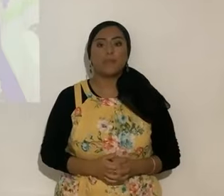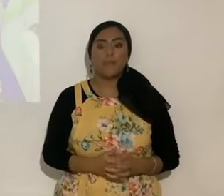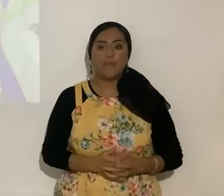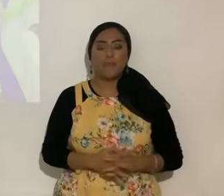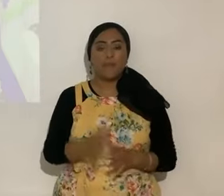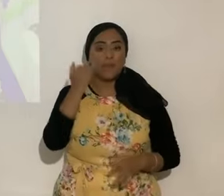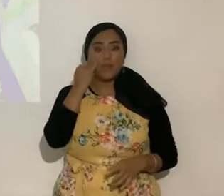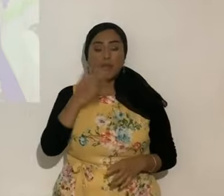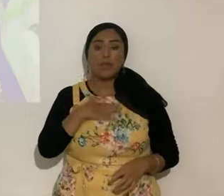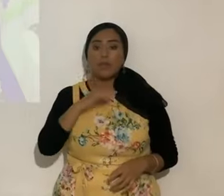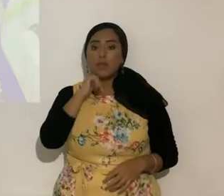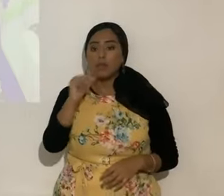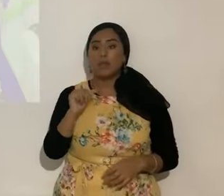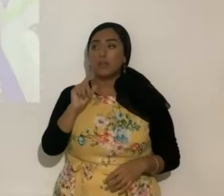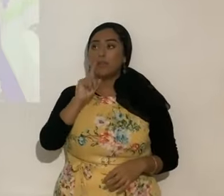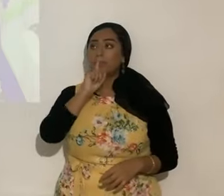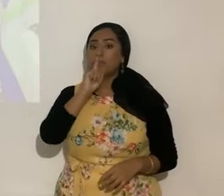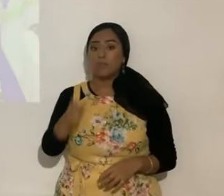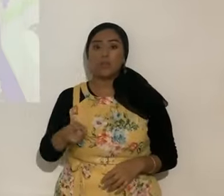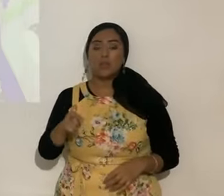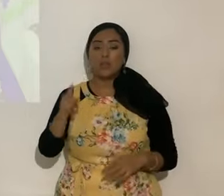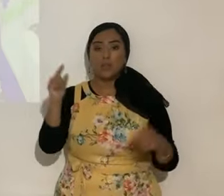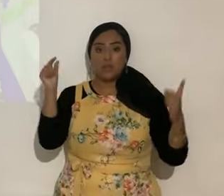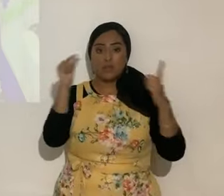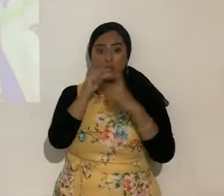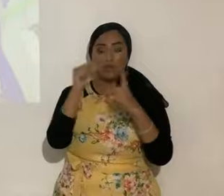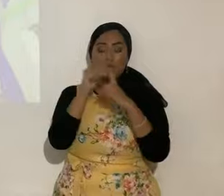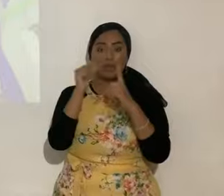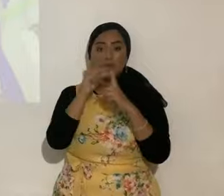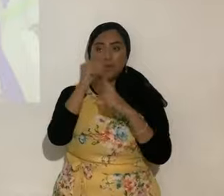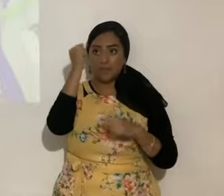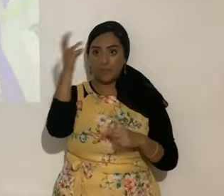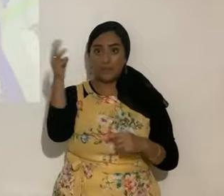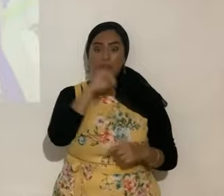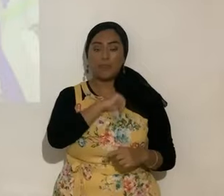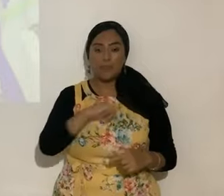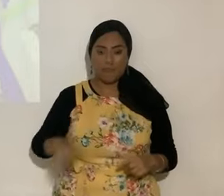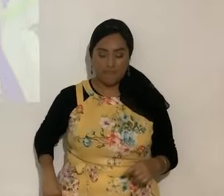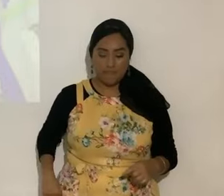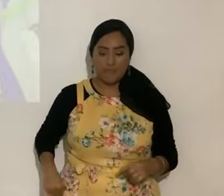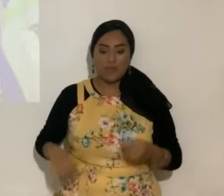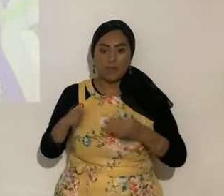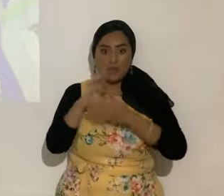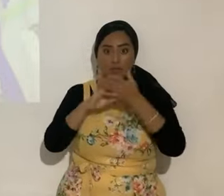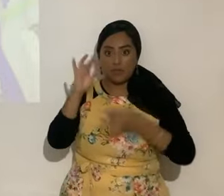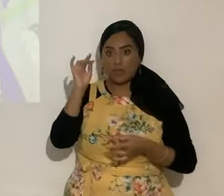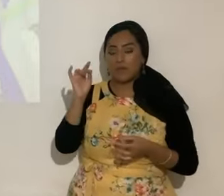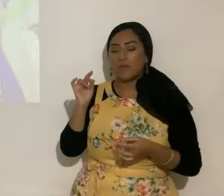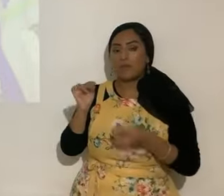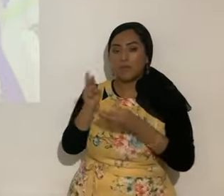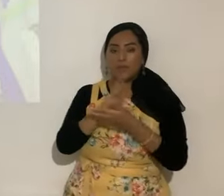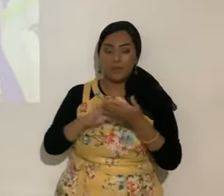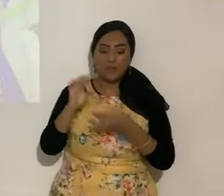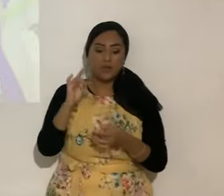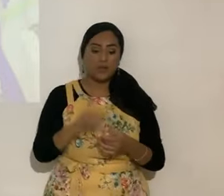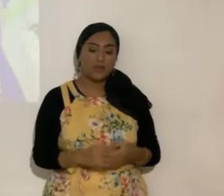si yo no hubiera tomado en serio estas palabras de Yahshua, Mashiach, porque está hablando el Ruach, el Espíritu Santo, como tú lo conociste, el Ruach,